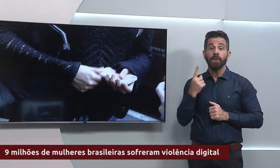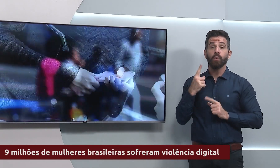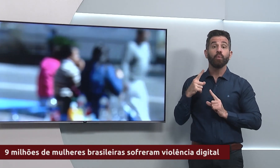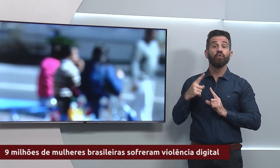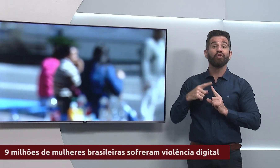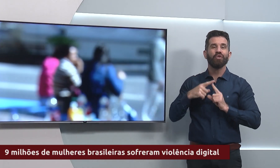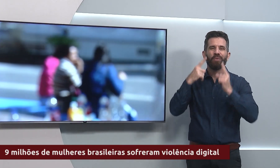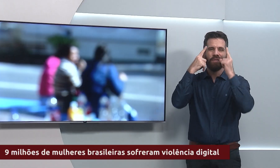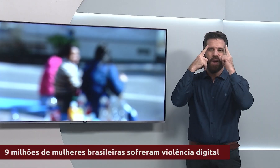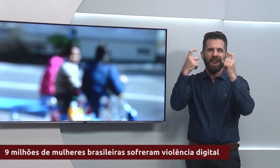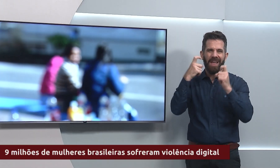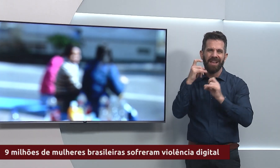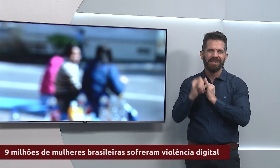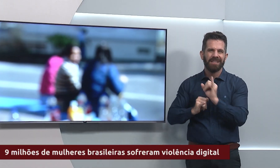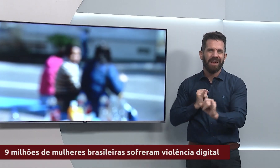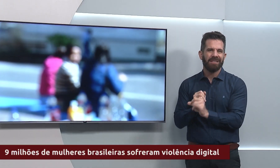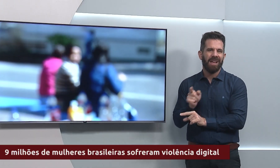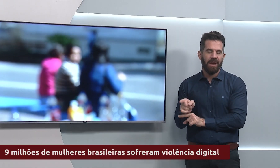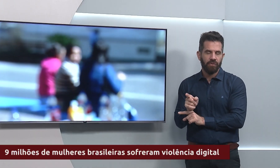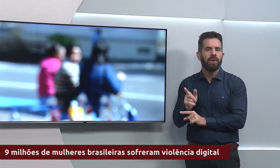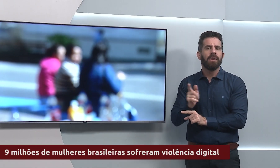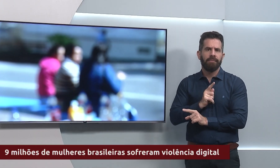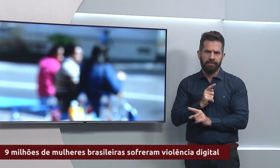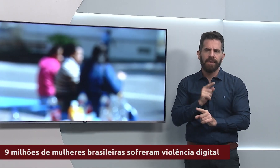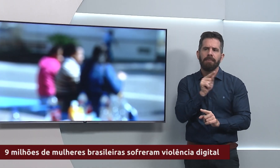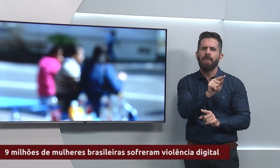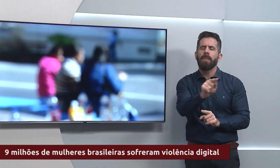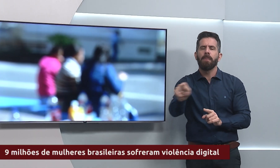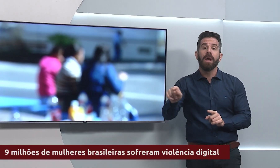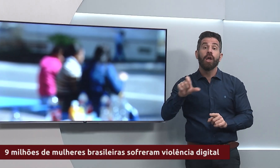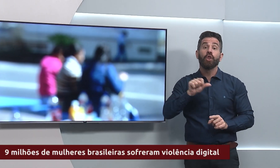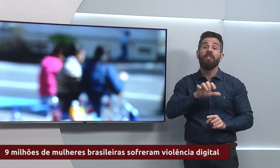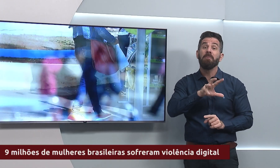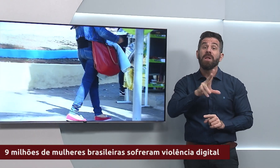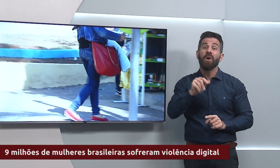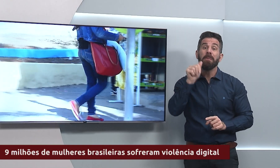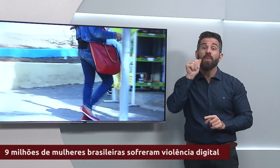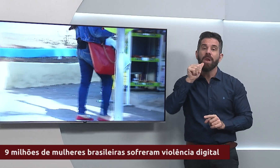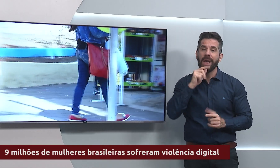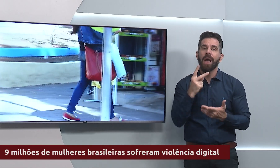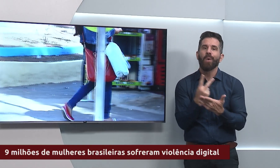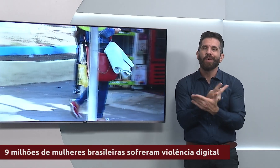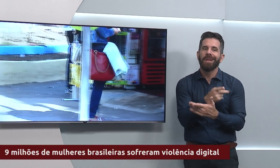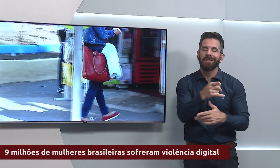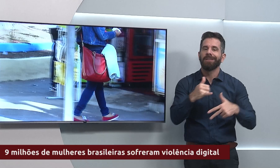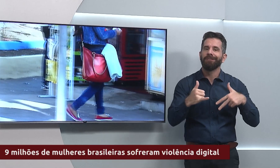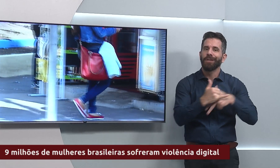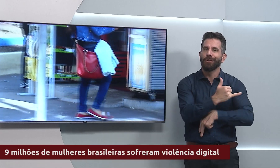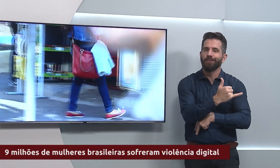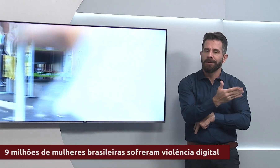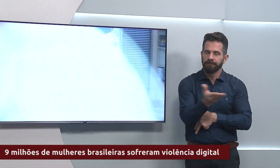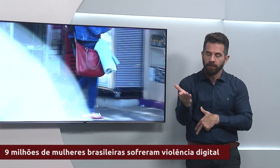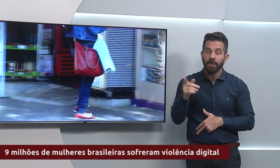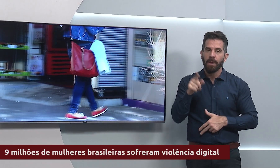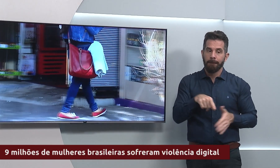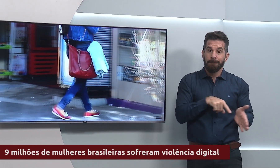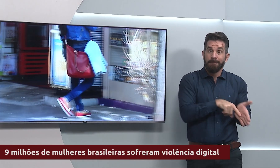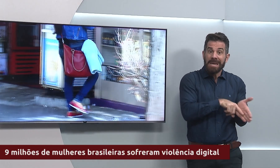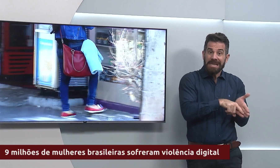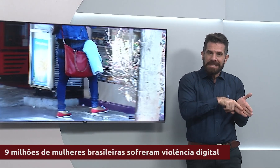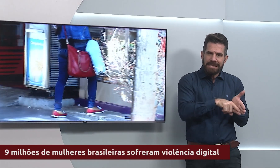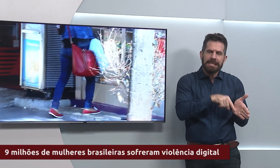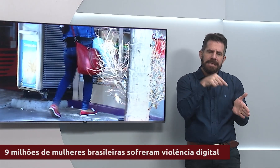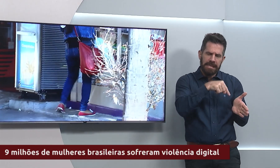digital que afetaram quase 9 milhões de mulheres só nos últimos 12 meses. Essa estimativa é resultado de uma pesquisa do